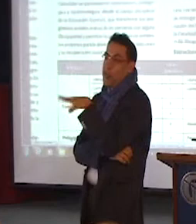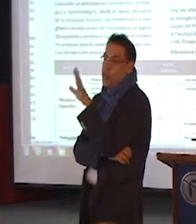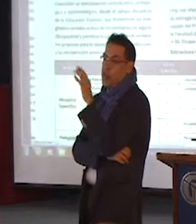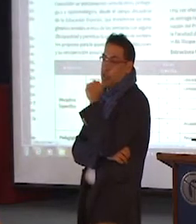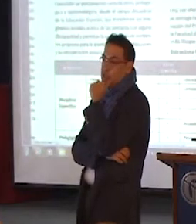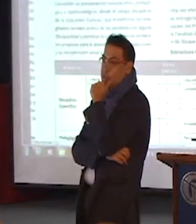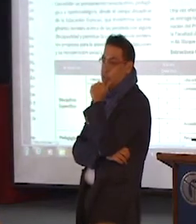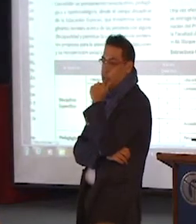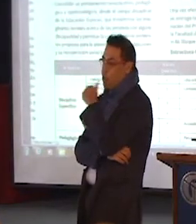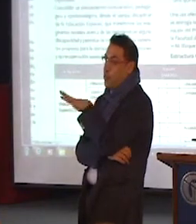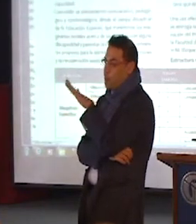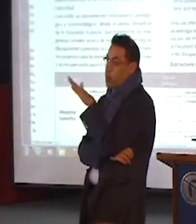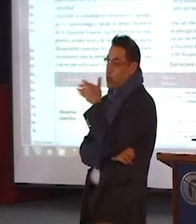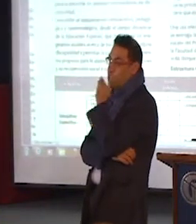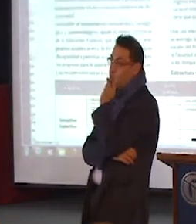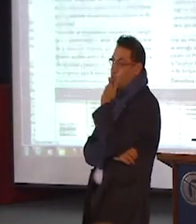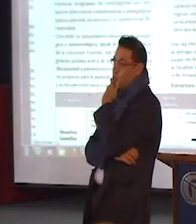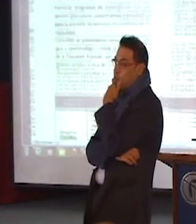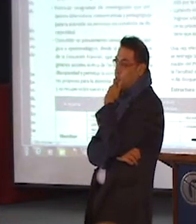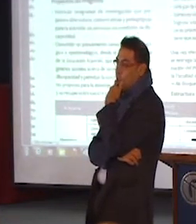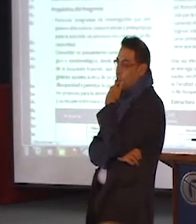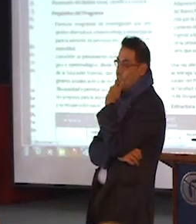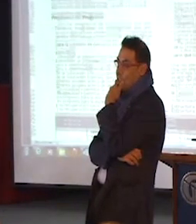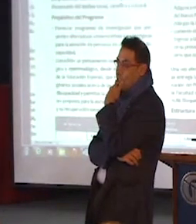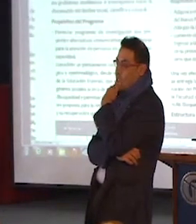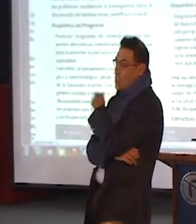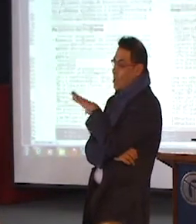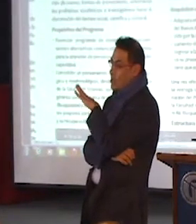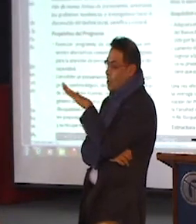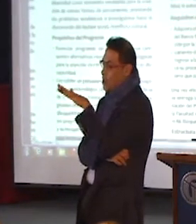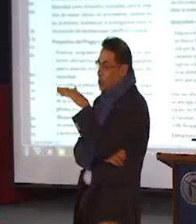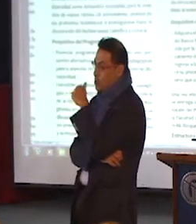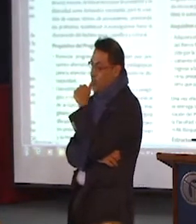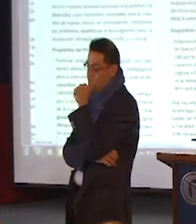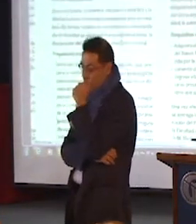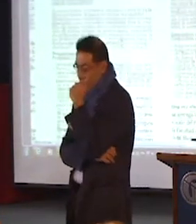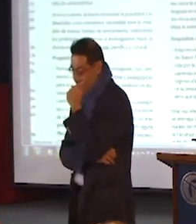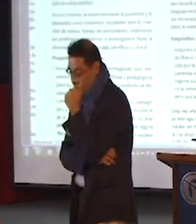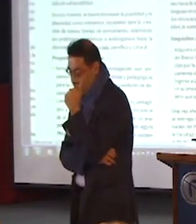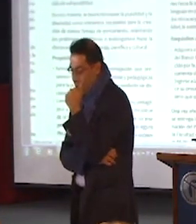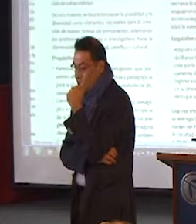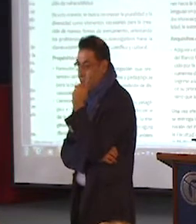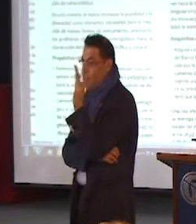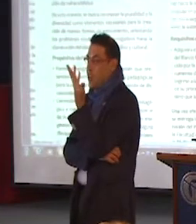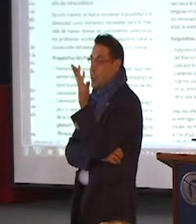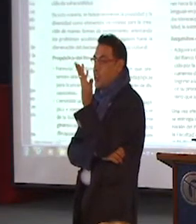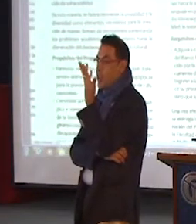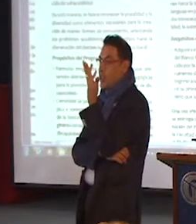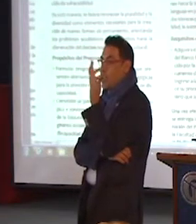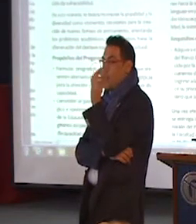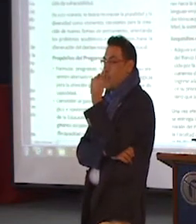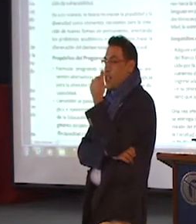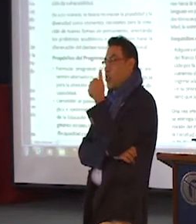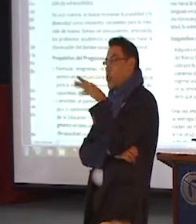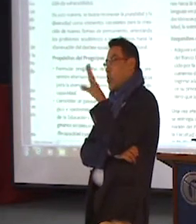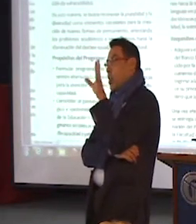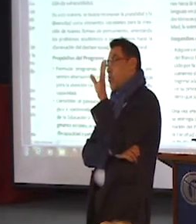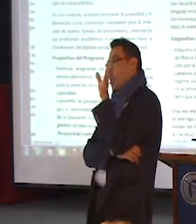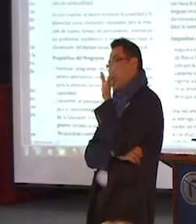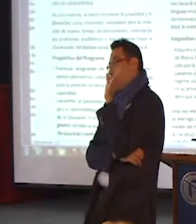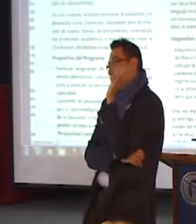como objetivo la formación de los profesionales de distintos lugares